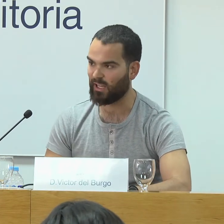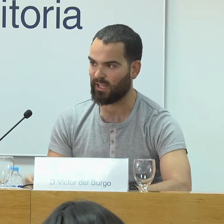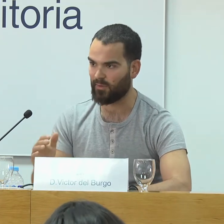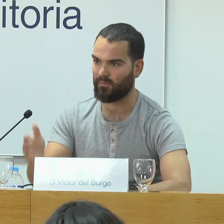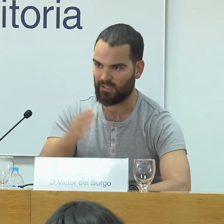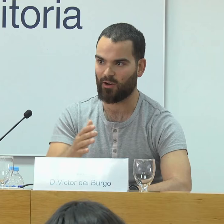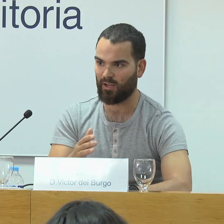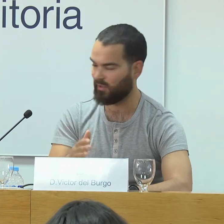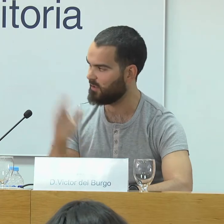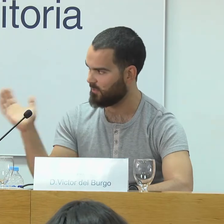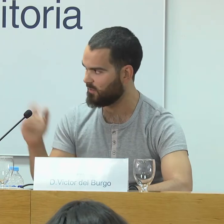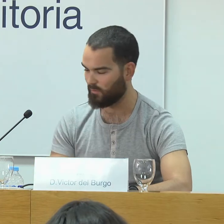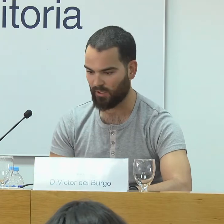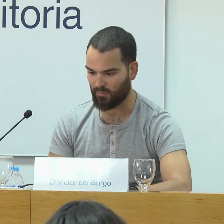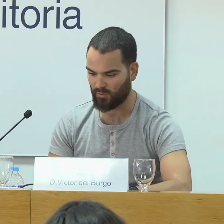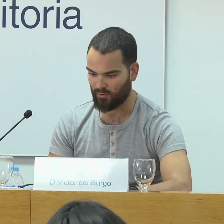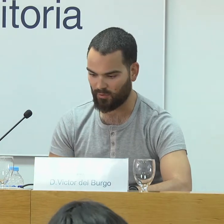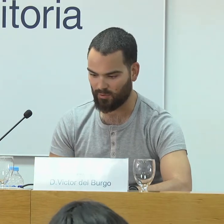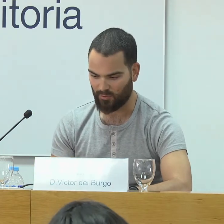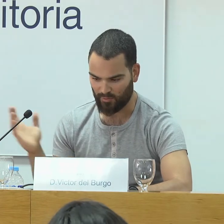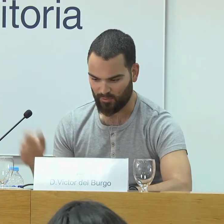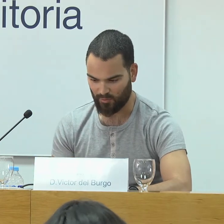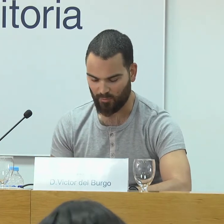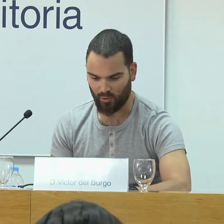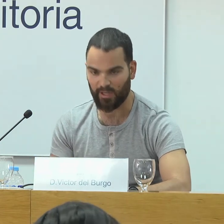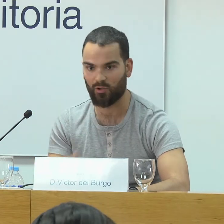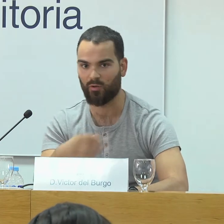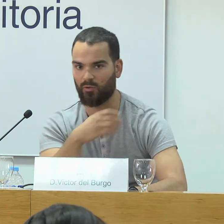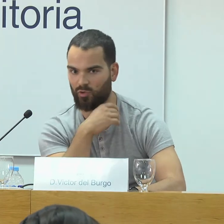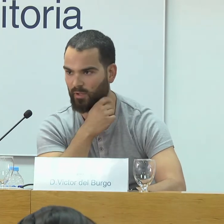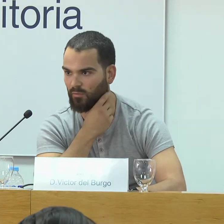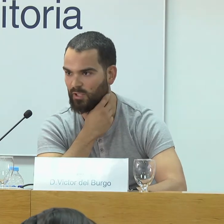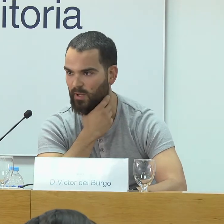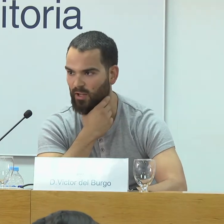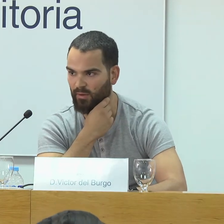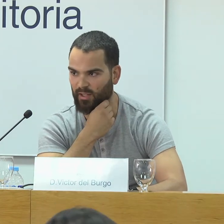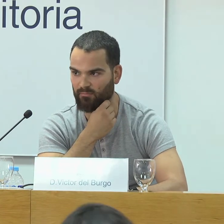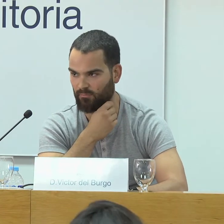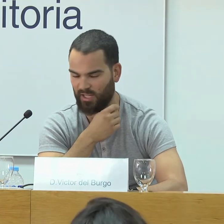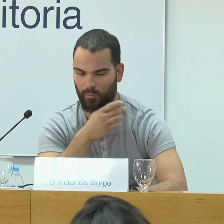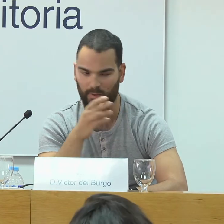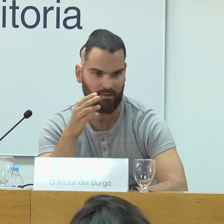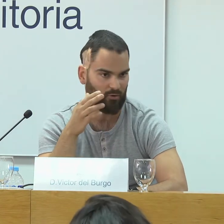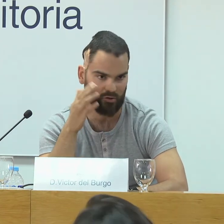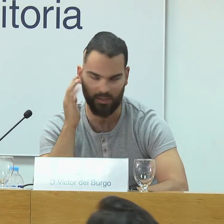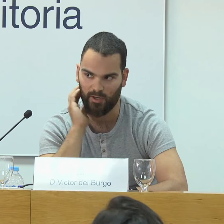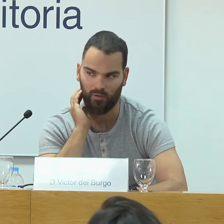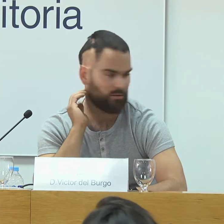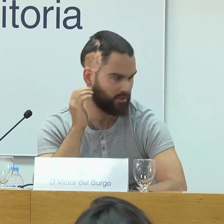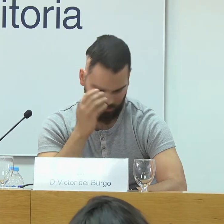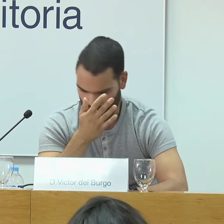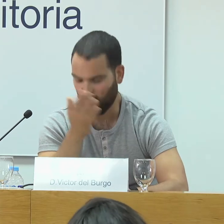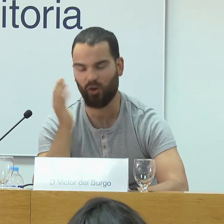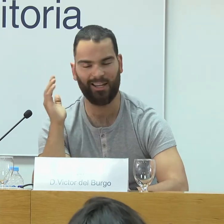Yo entré al INEF ya con el accidente, a mí no fue como Rubén, yo sufrí un disparo en la cabeza. Sé que puede parecer un corte de